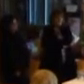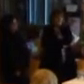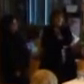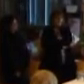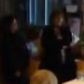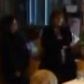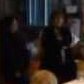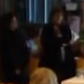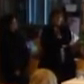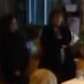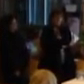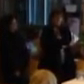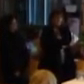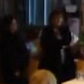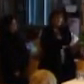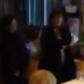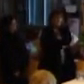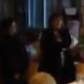partes transexperienciales.